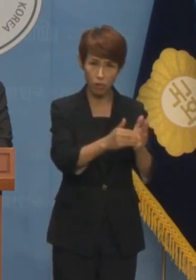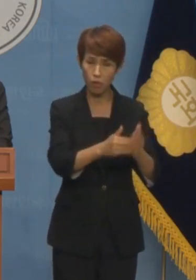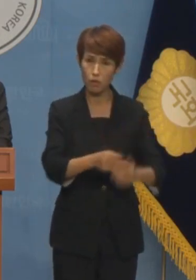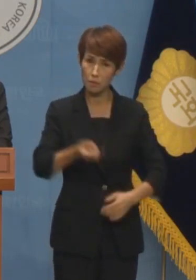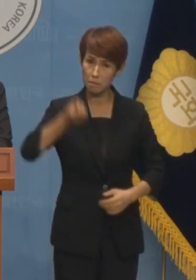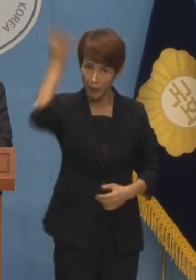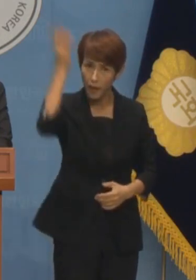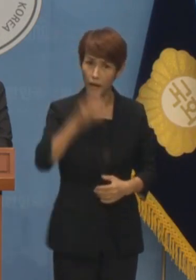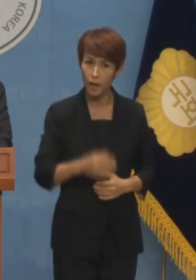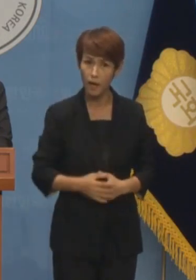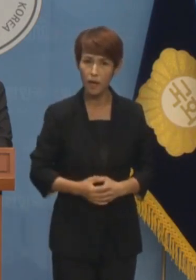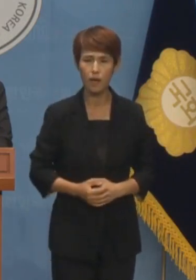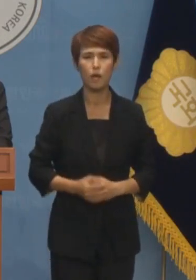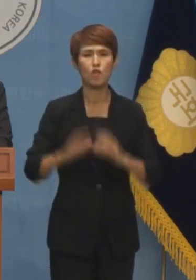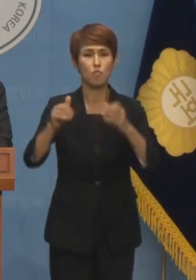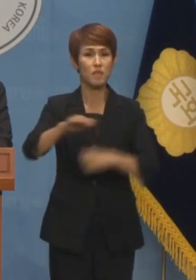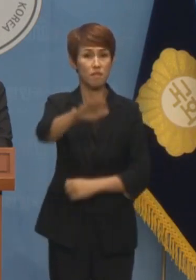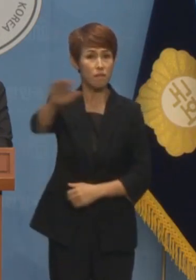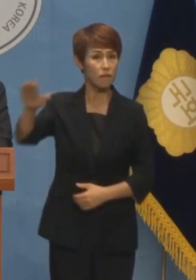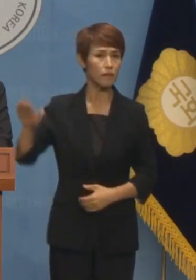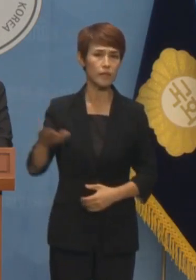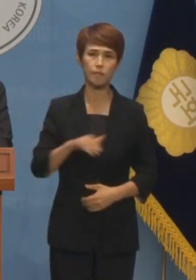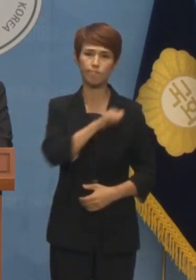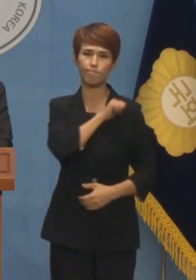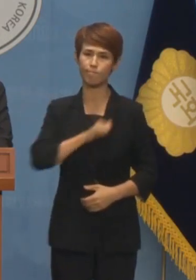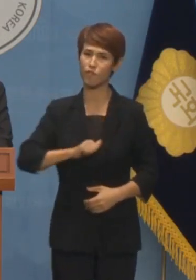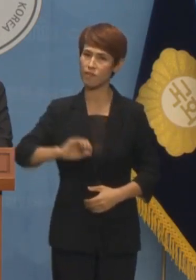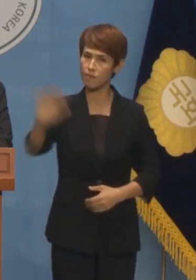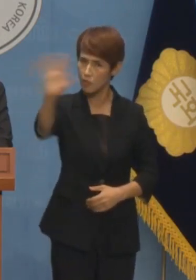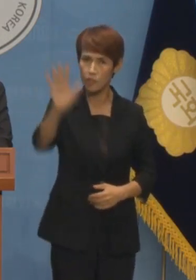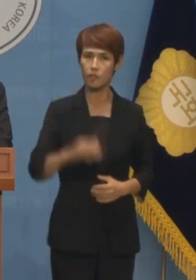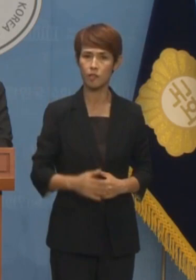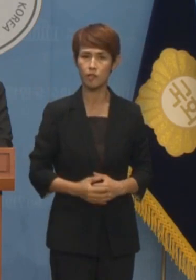망각했습니까? 국민은 더 이상 참지 않습니다.